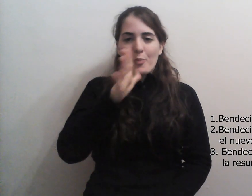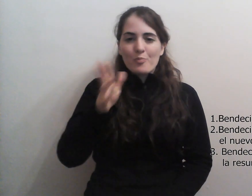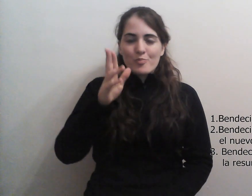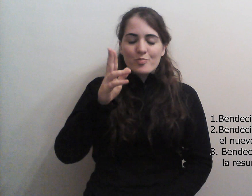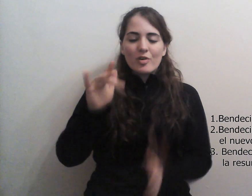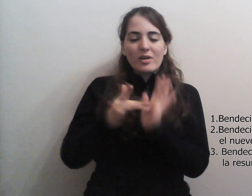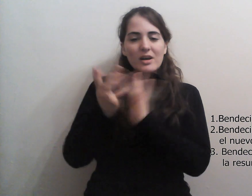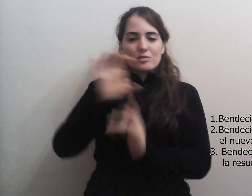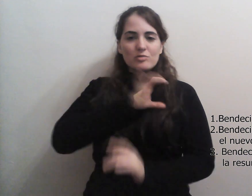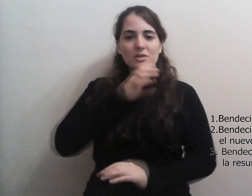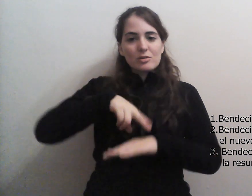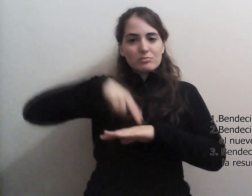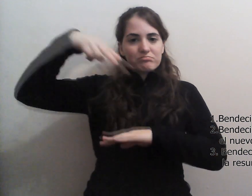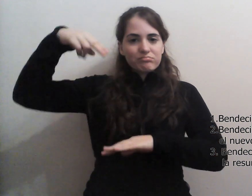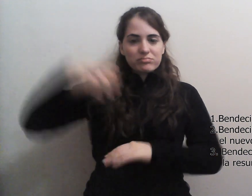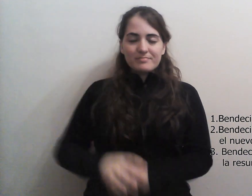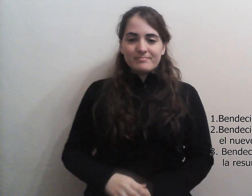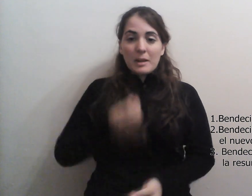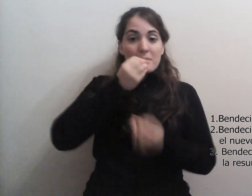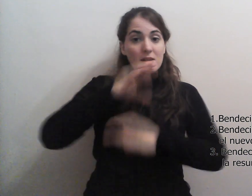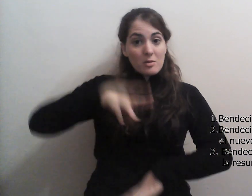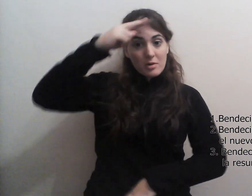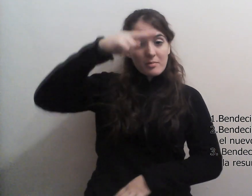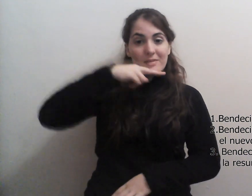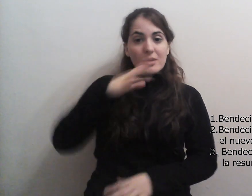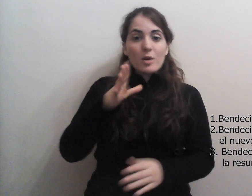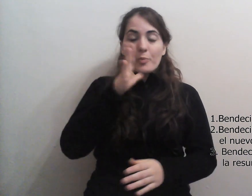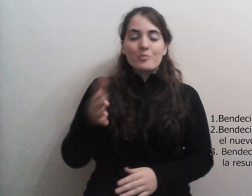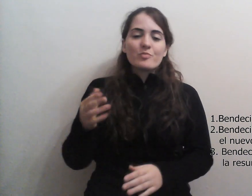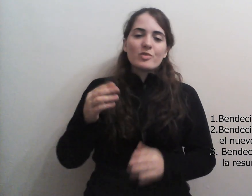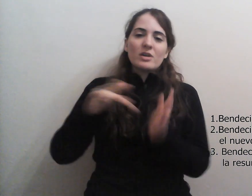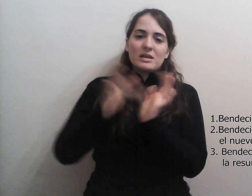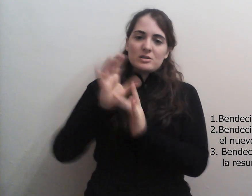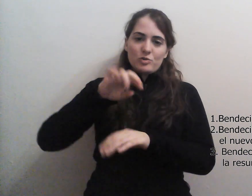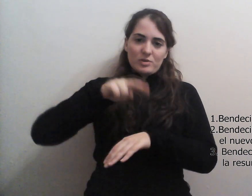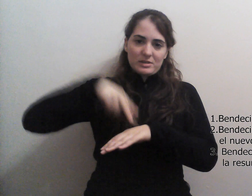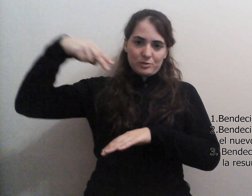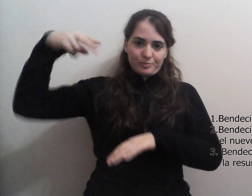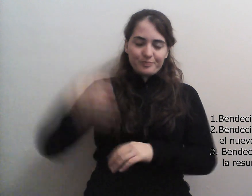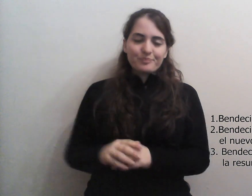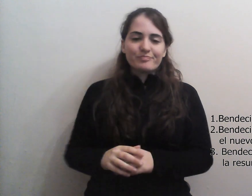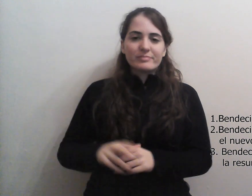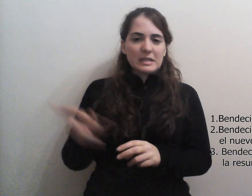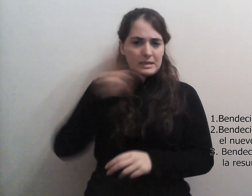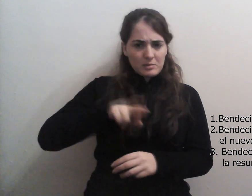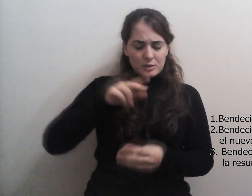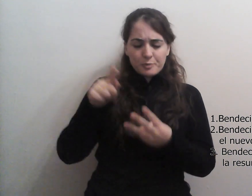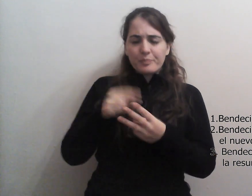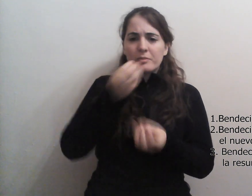resurrección de Jesucristo. Bendecimos al Padre por la resurrección. Repito rápidamente. Bendecimos al Padre por su Deidad.